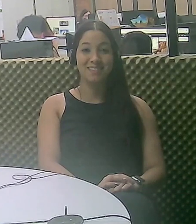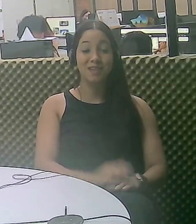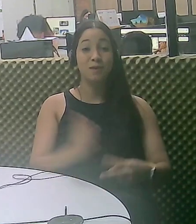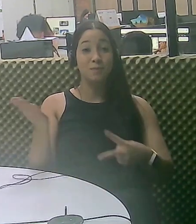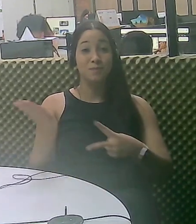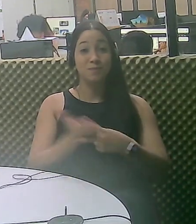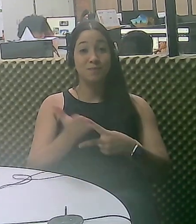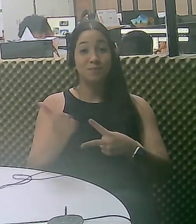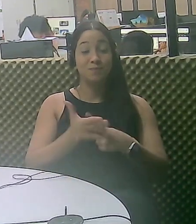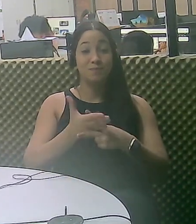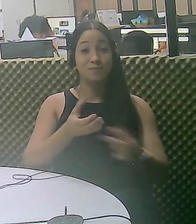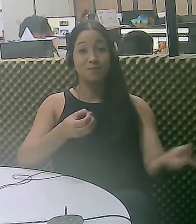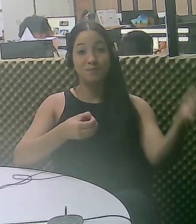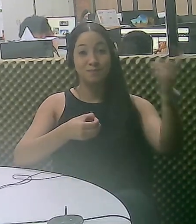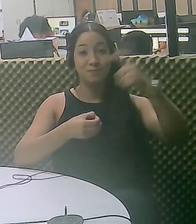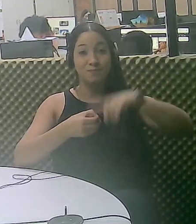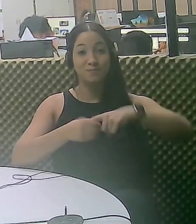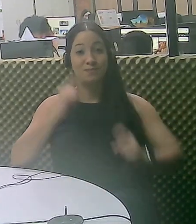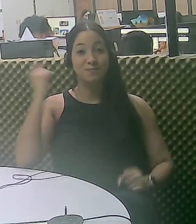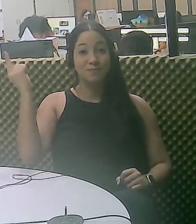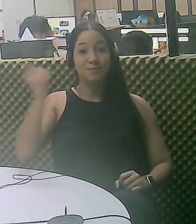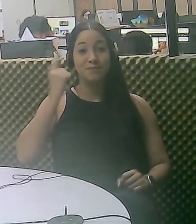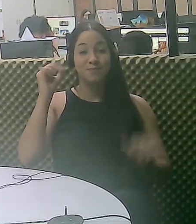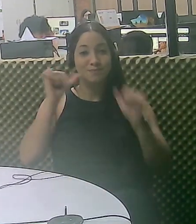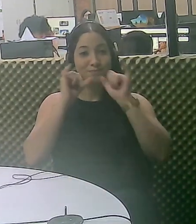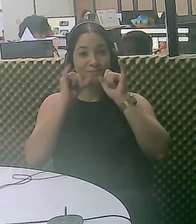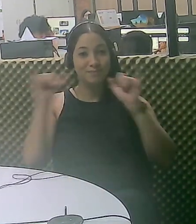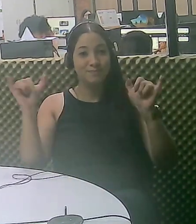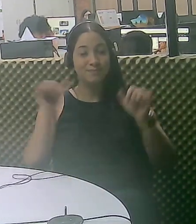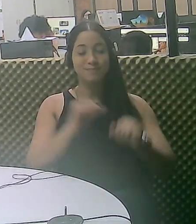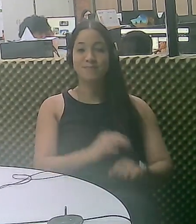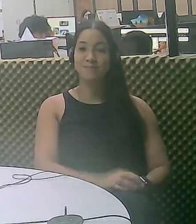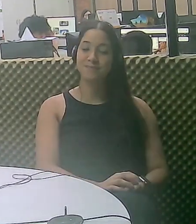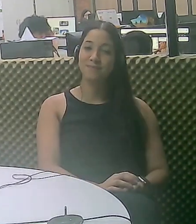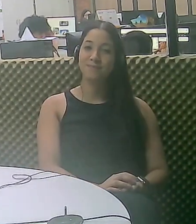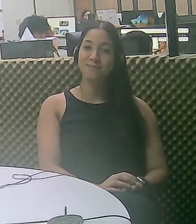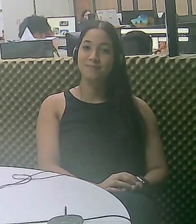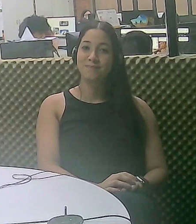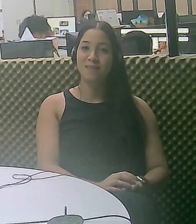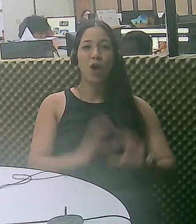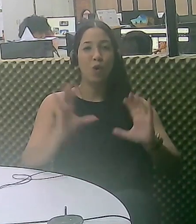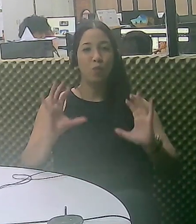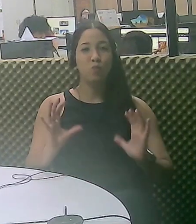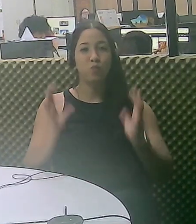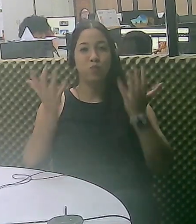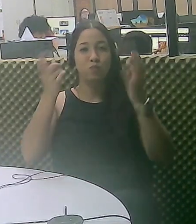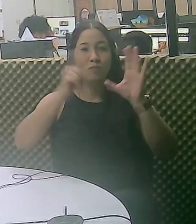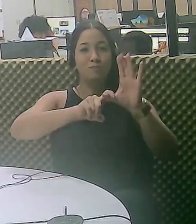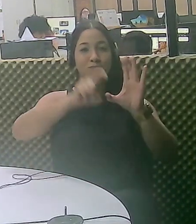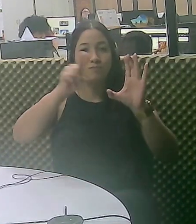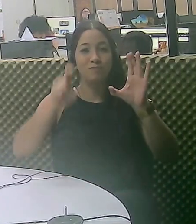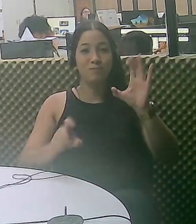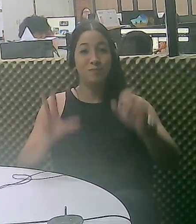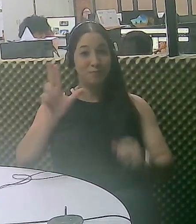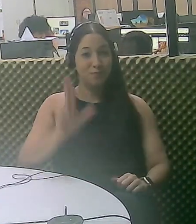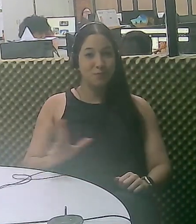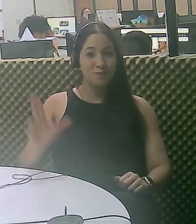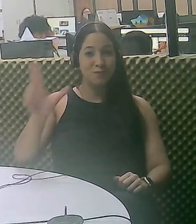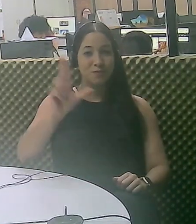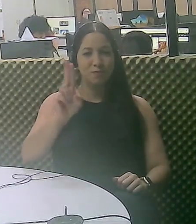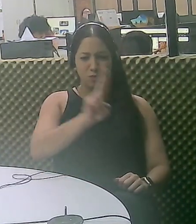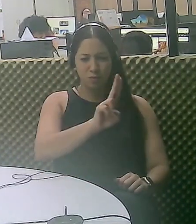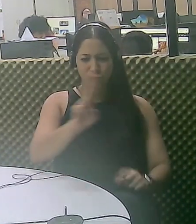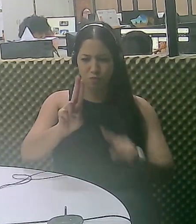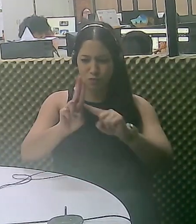Vamos agora a um breve intervalo e na volta tem giro de notícias. Mutirão Dívida Zero em Uberlândia. É pra deixar seu